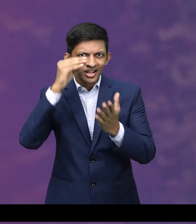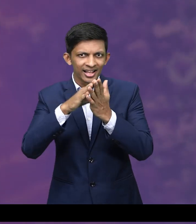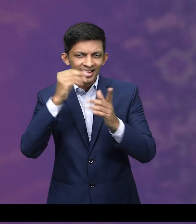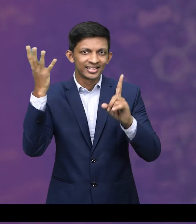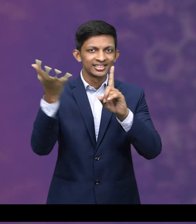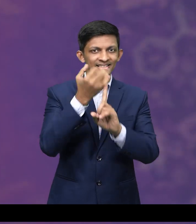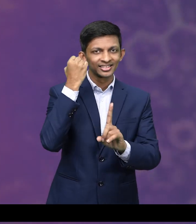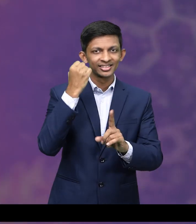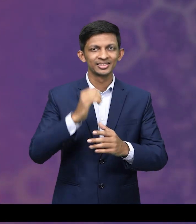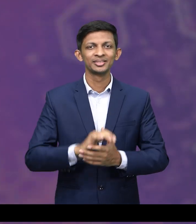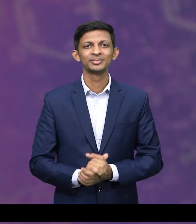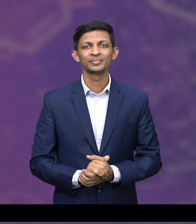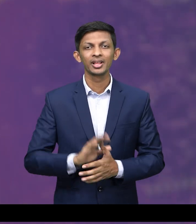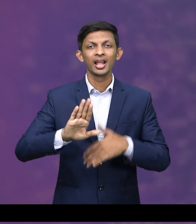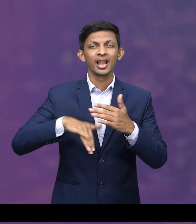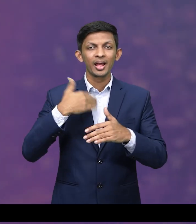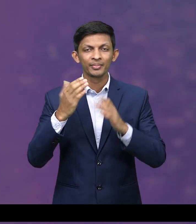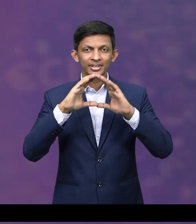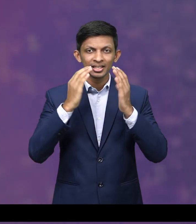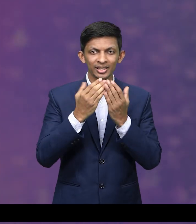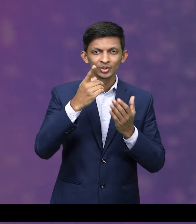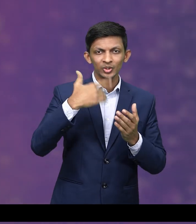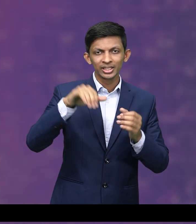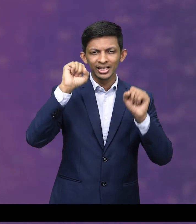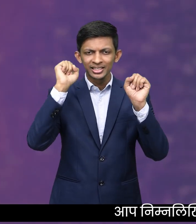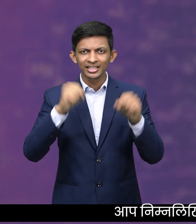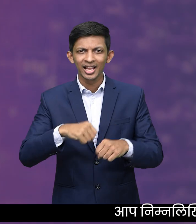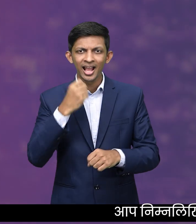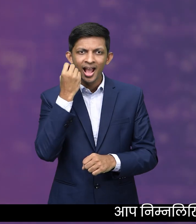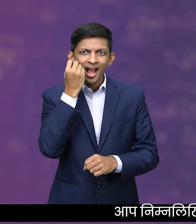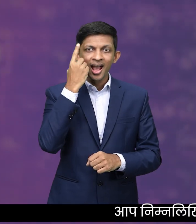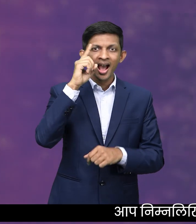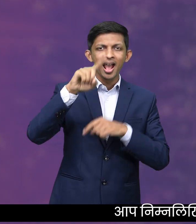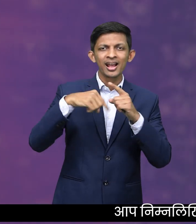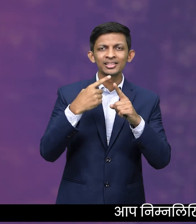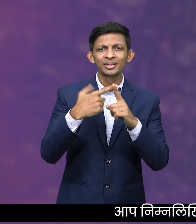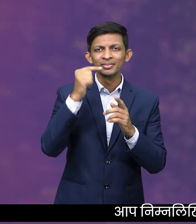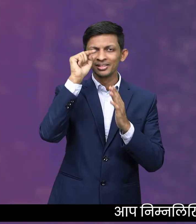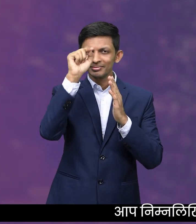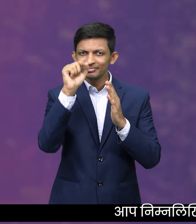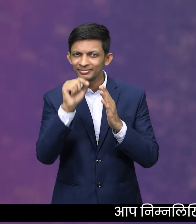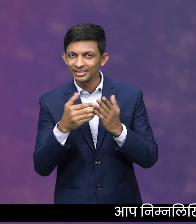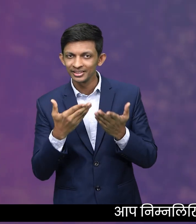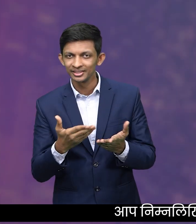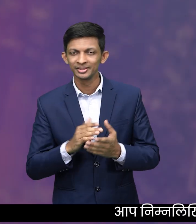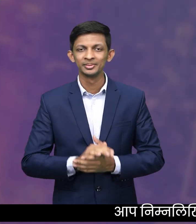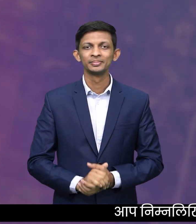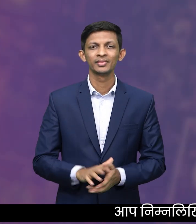सीखने के परिणाम। इस सत्र के अंत में आप निम्नलिखित के बारे में समझने में सक्षम